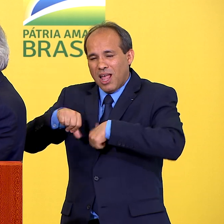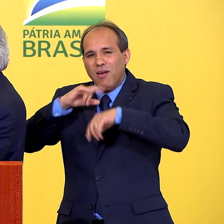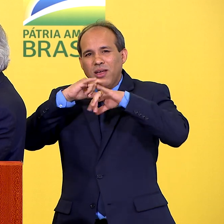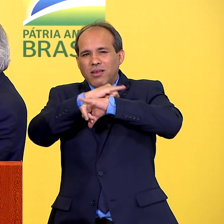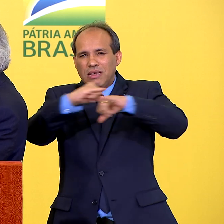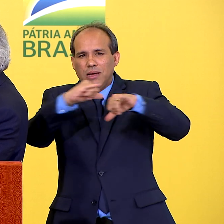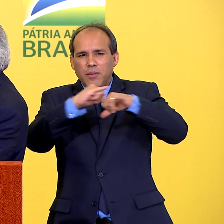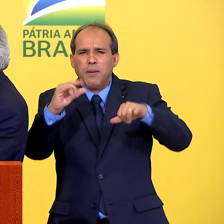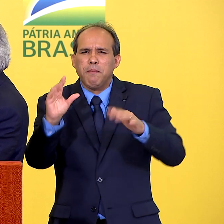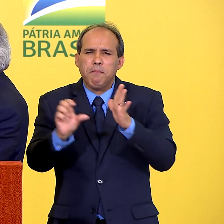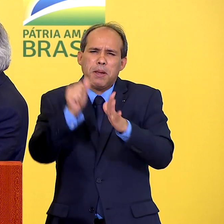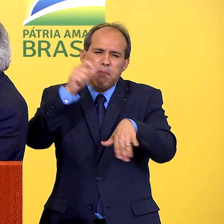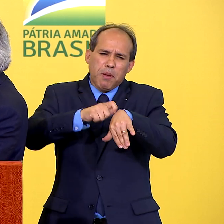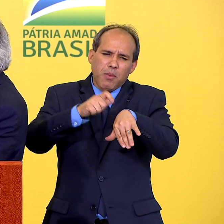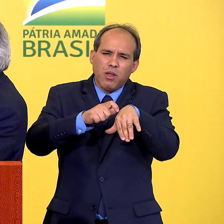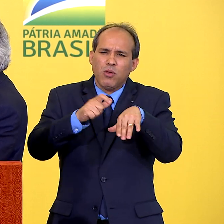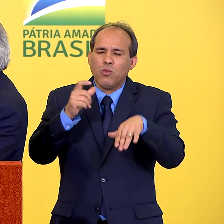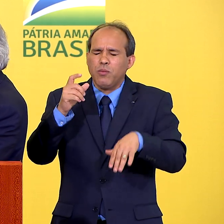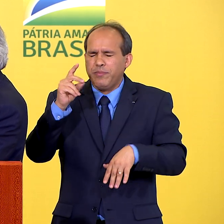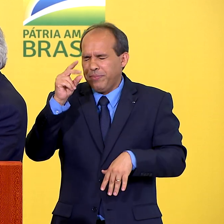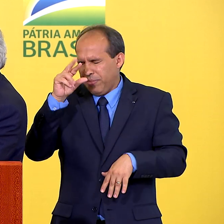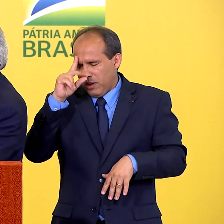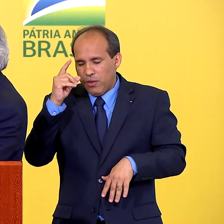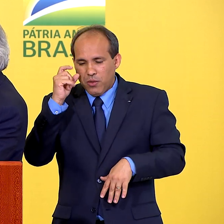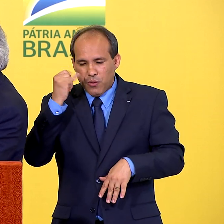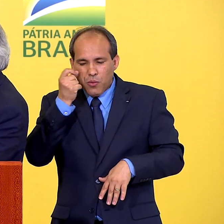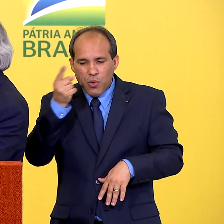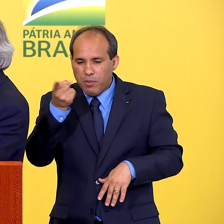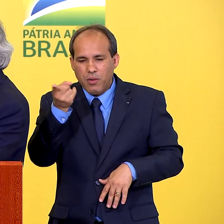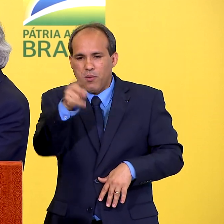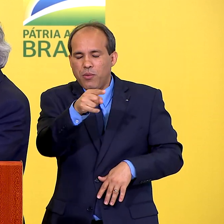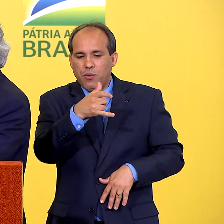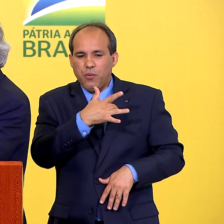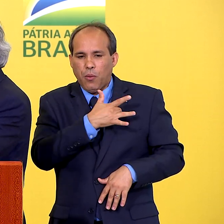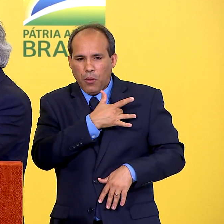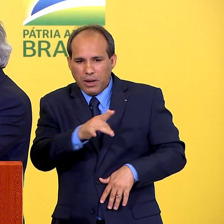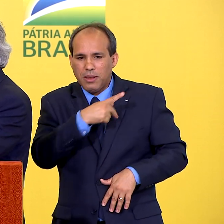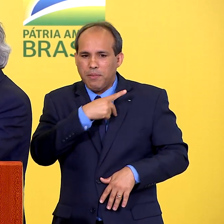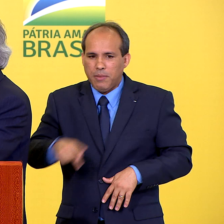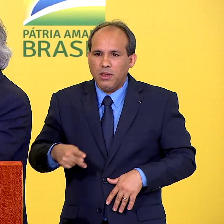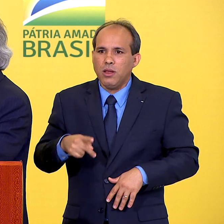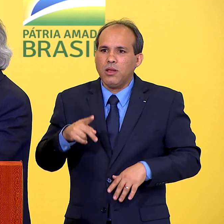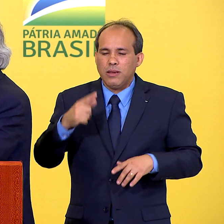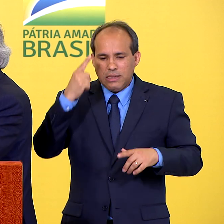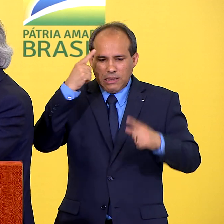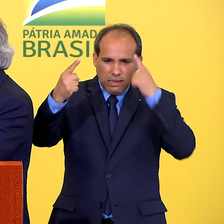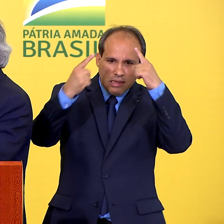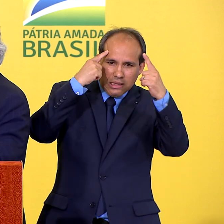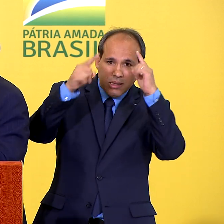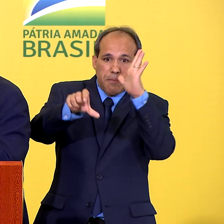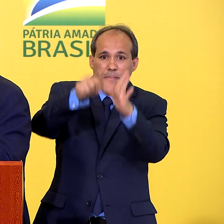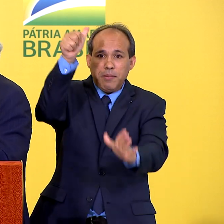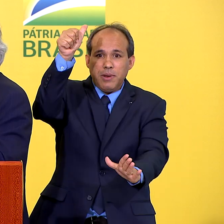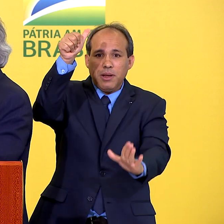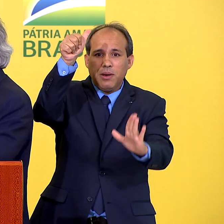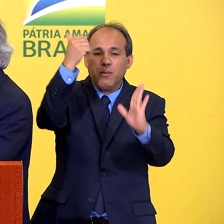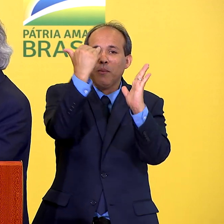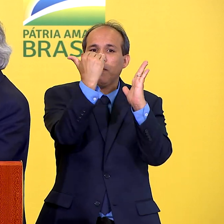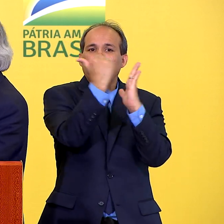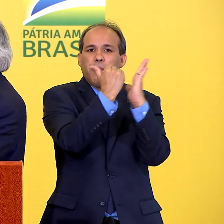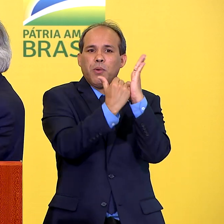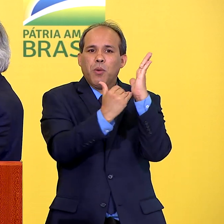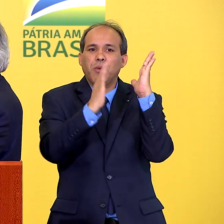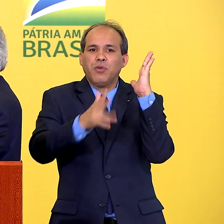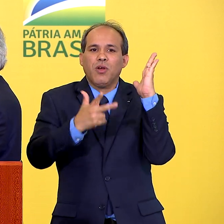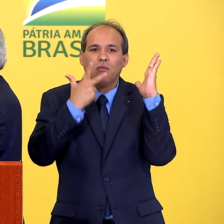primeiros momentos lá, o João Roma, o Onyx, o presidente, nós, quando fabricamos o primeiro programa, nós já